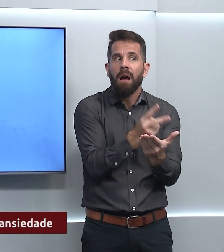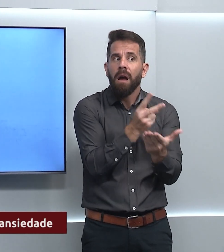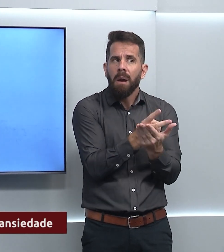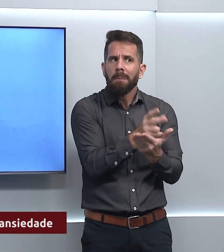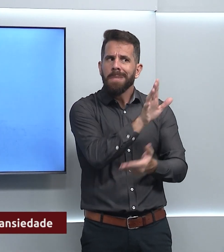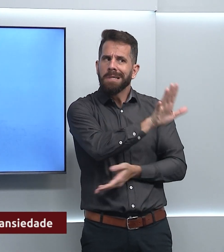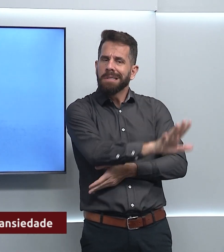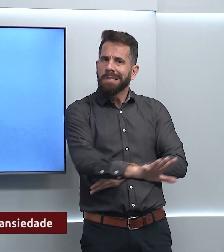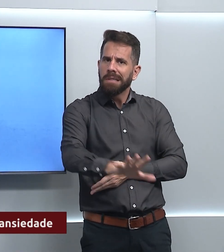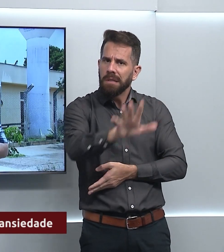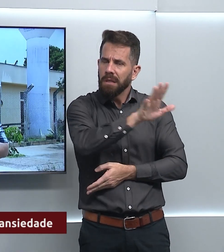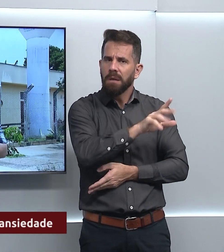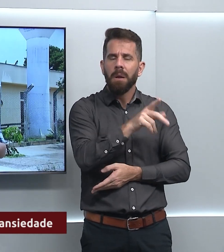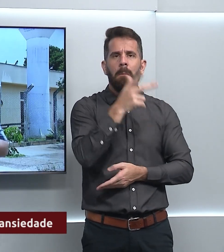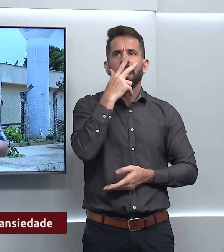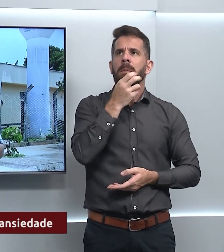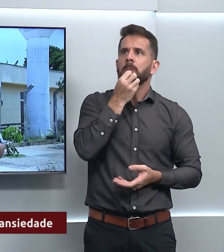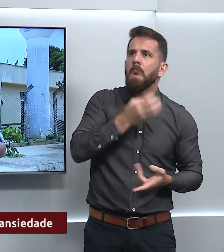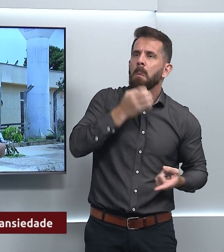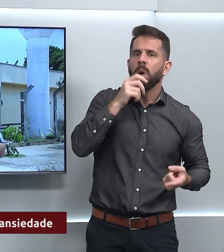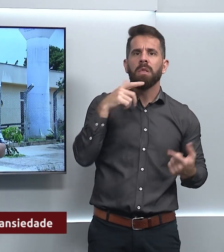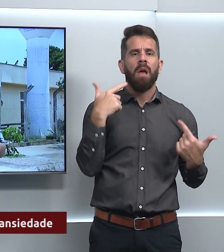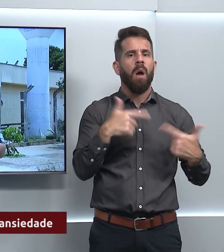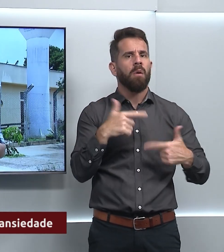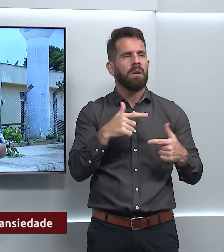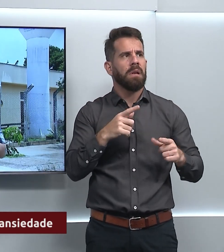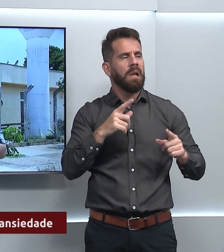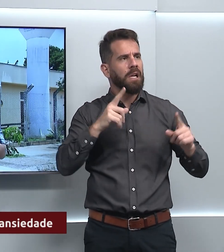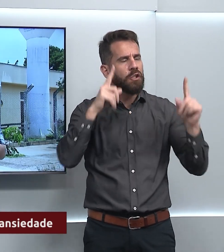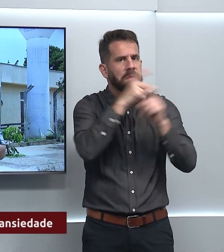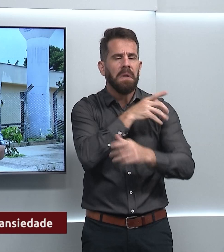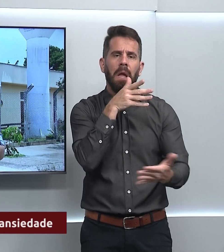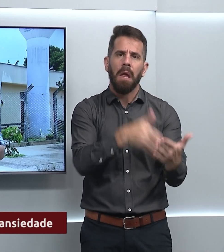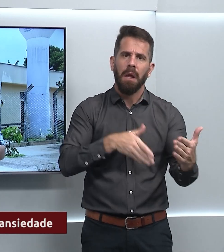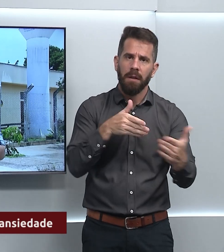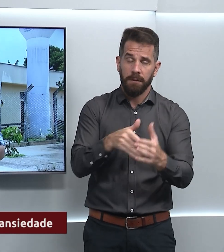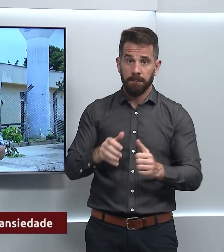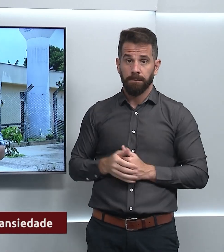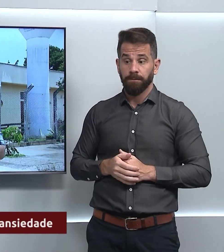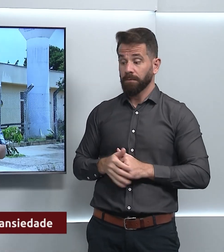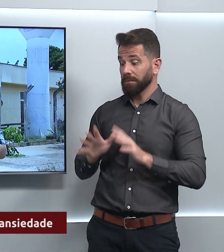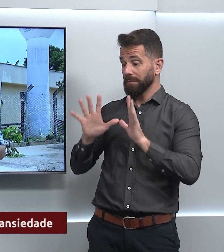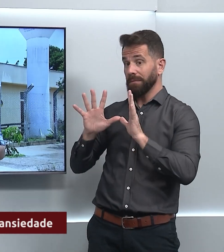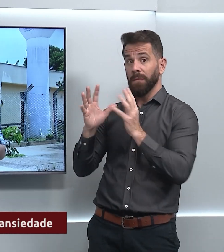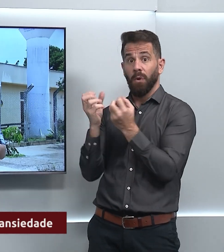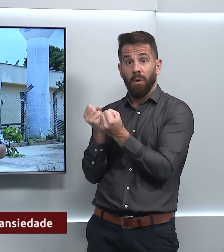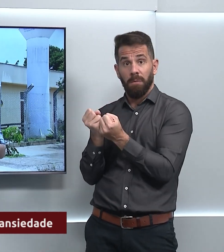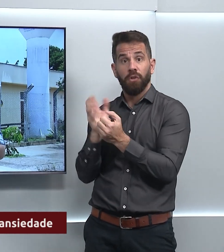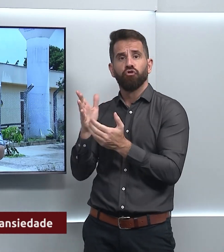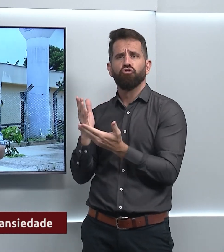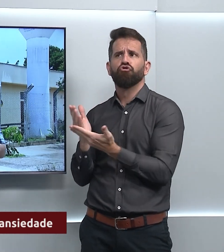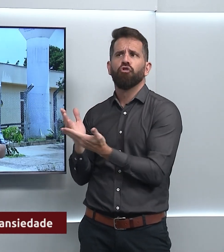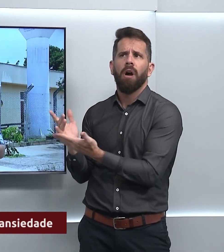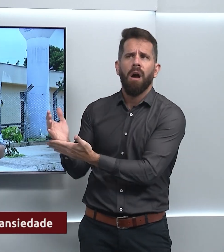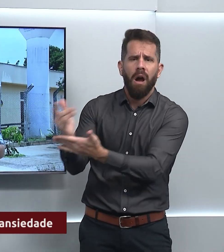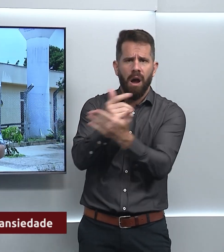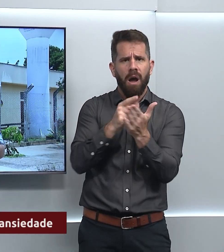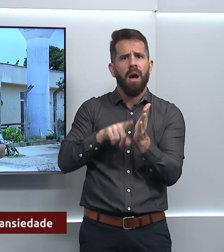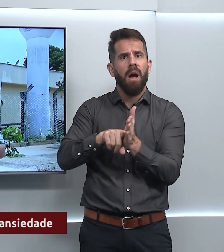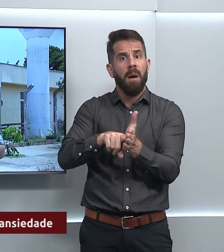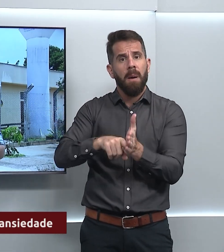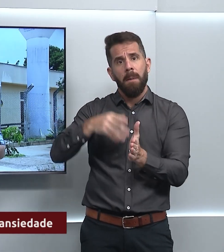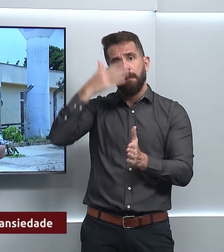Tudo é difícil. De acordo com um mapeamento feito pela Organização Mundial da Saúde, cerca de 12 milhões de